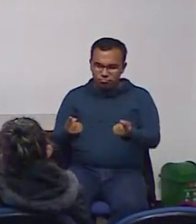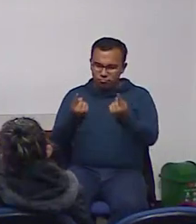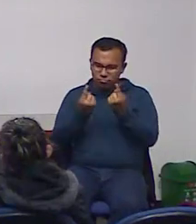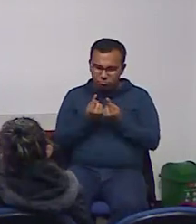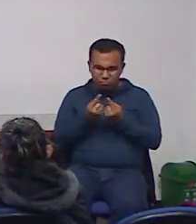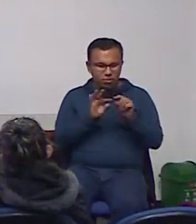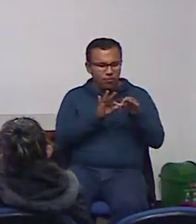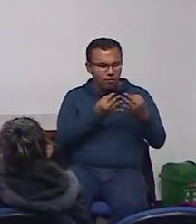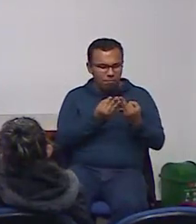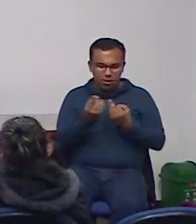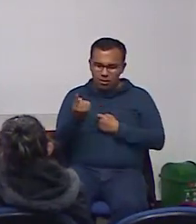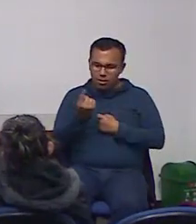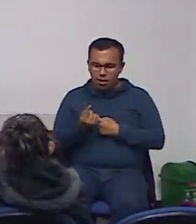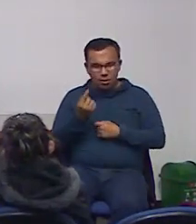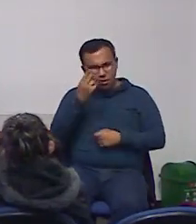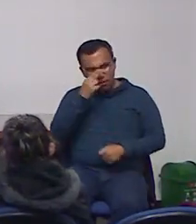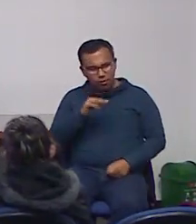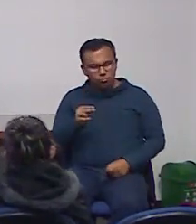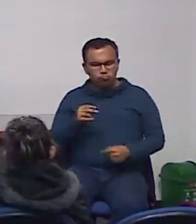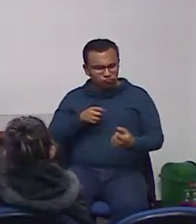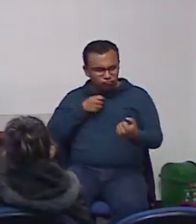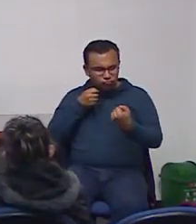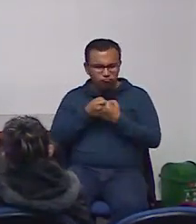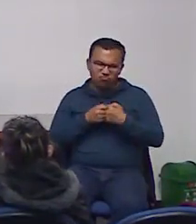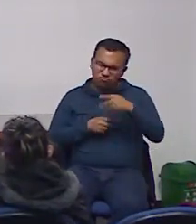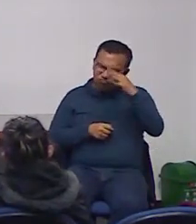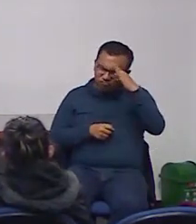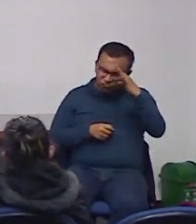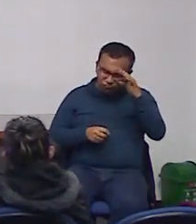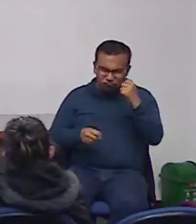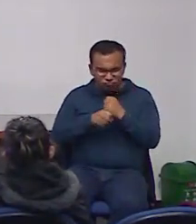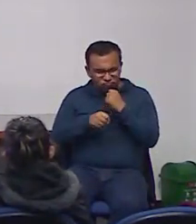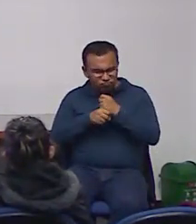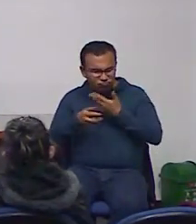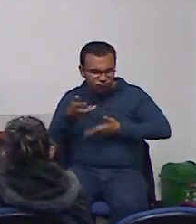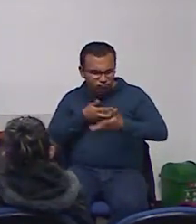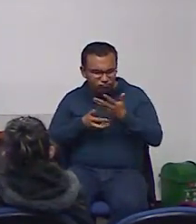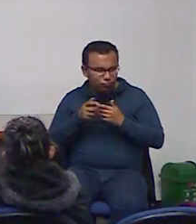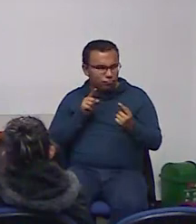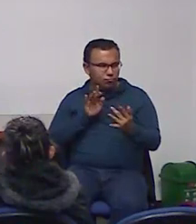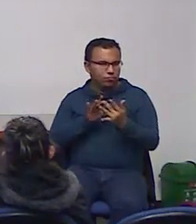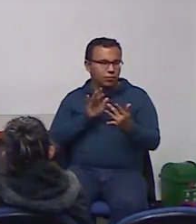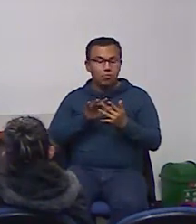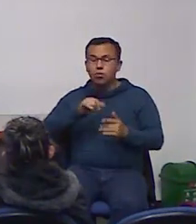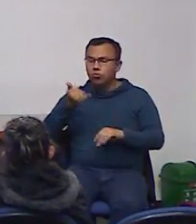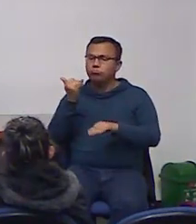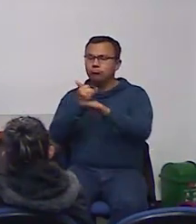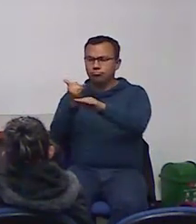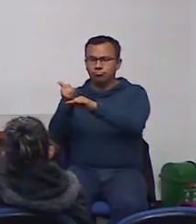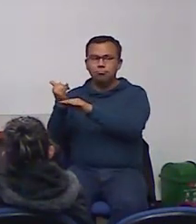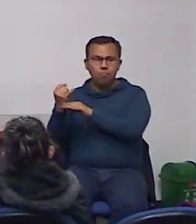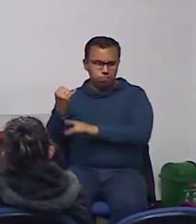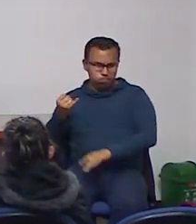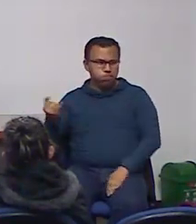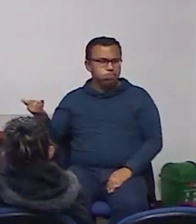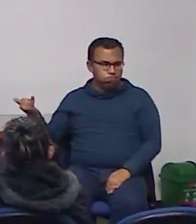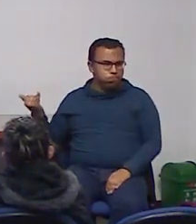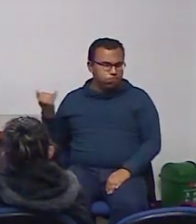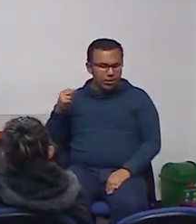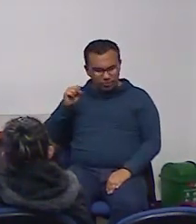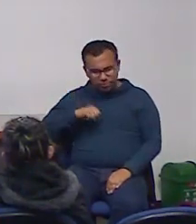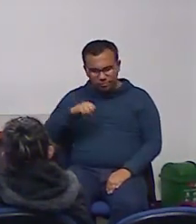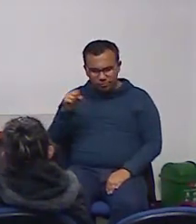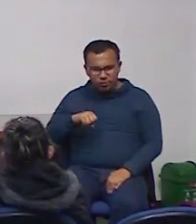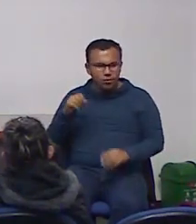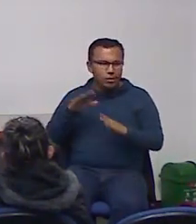familia están articulados con nosotros con la filosofía con ese tipo porque hay muchas instituciones y muchas alternativas es como